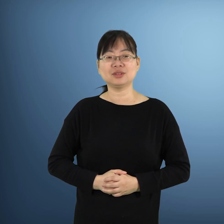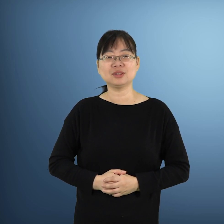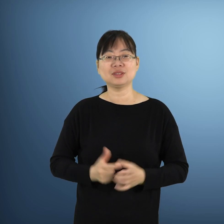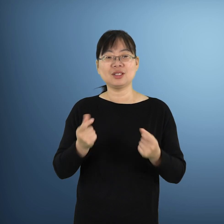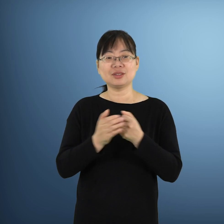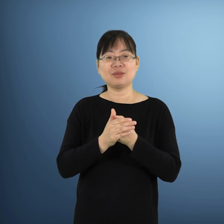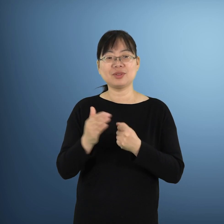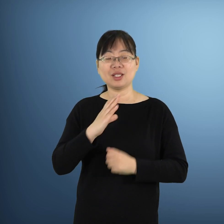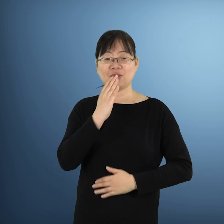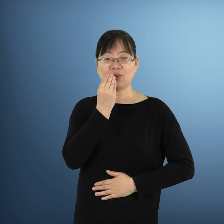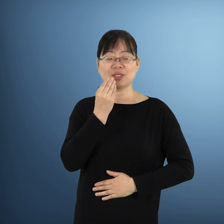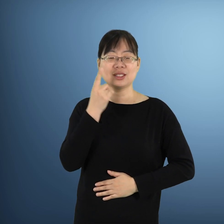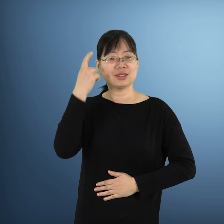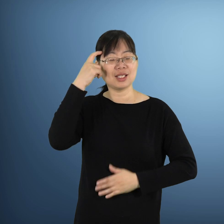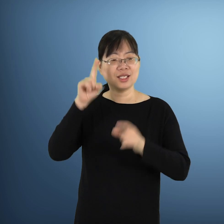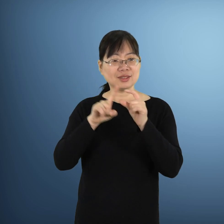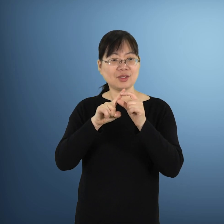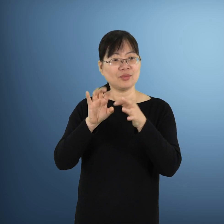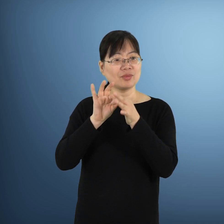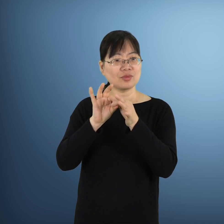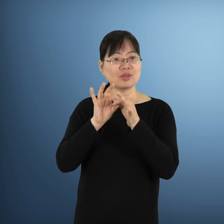그래서 여러분, 거룩이라는 개념은